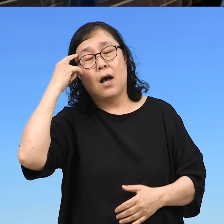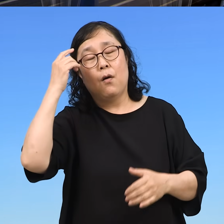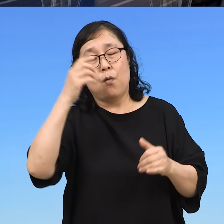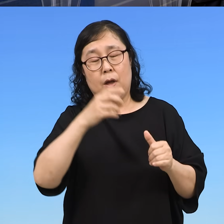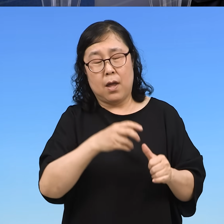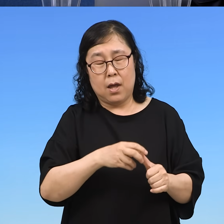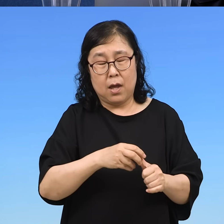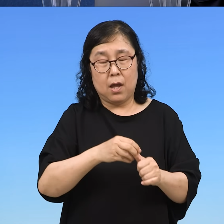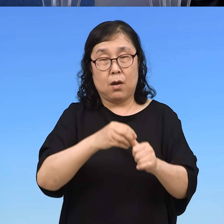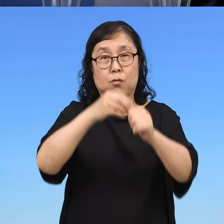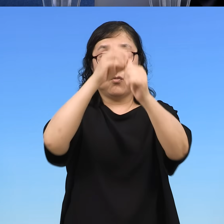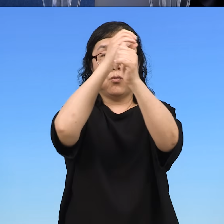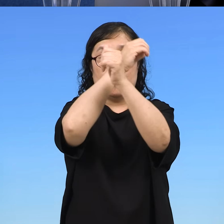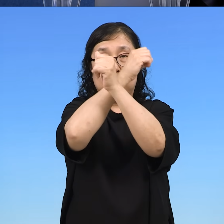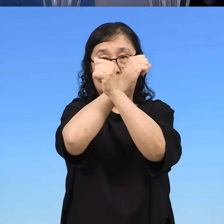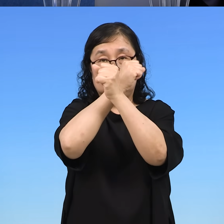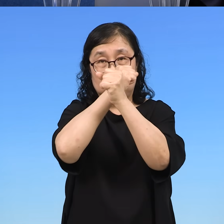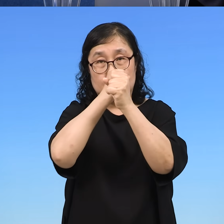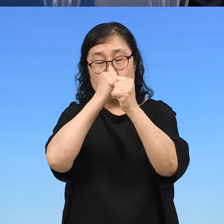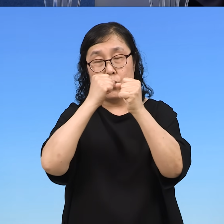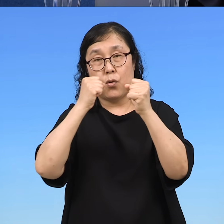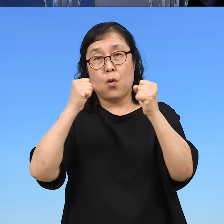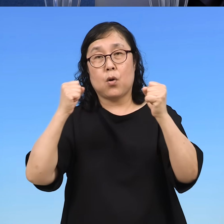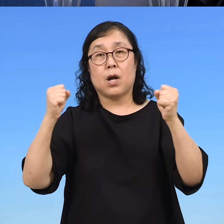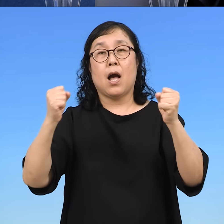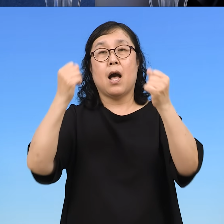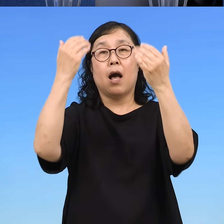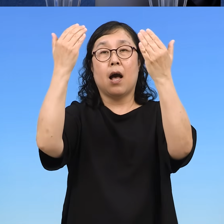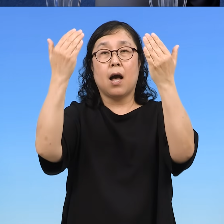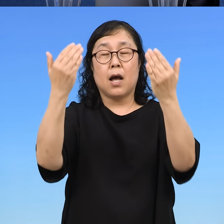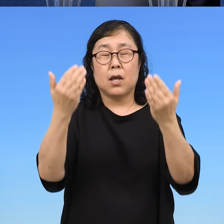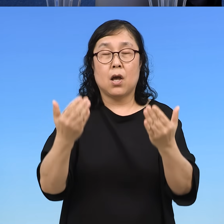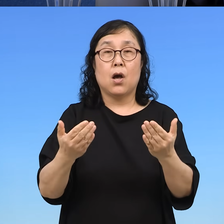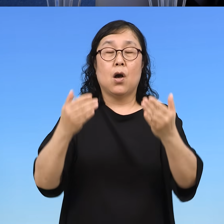왜 구속하여 주는지